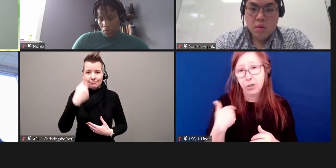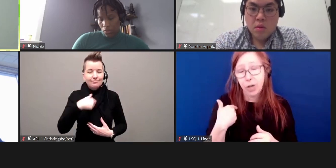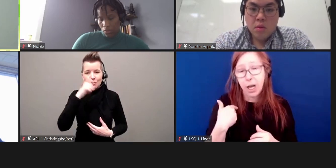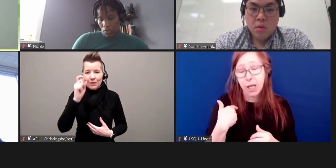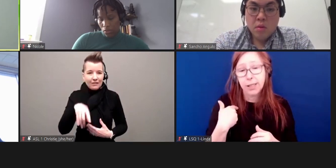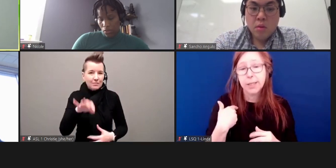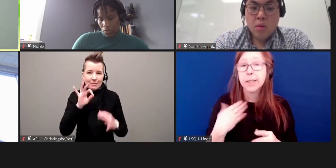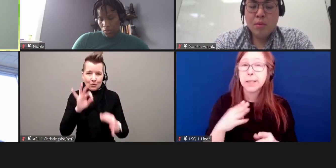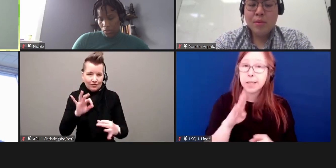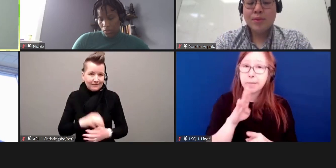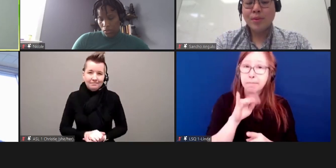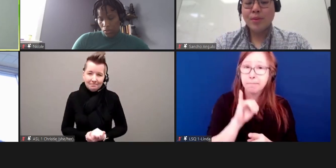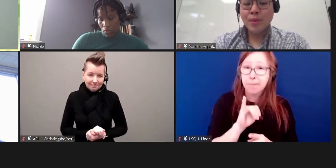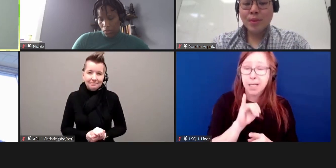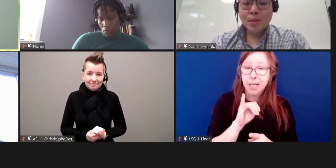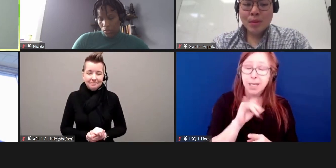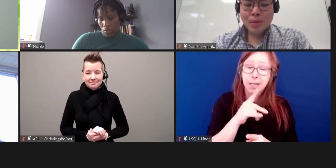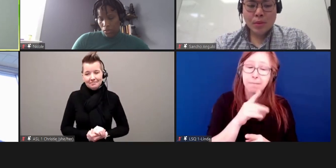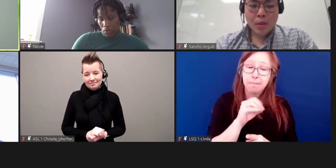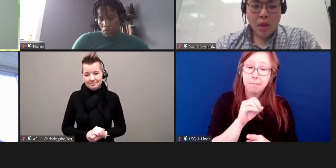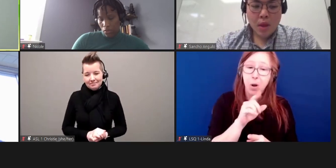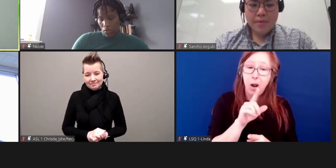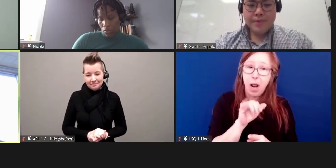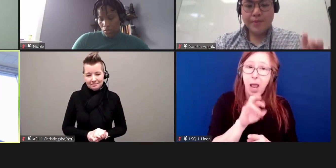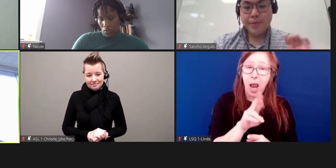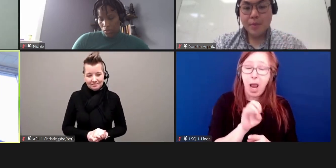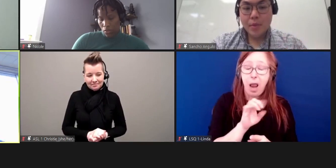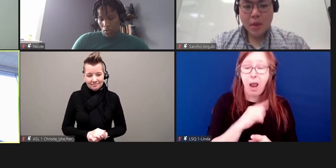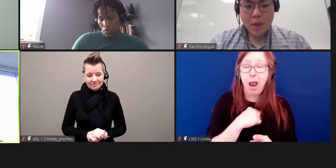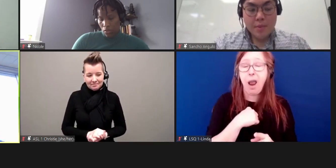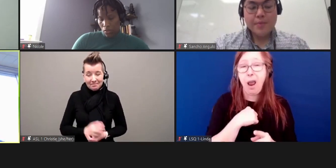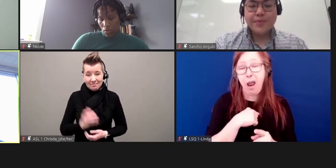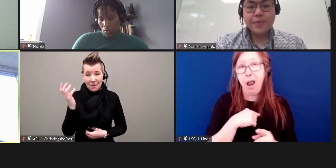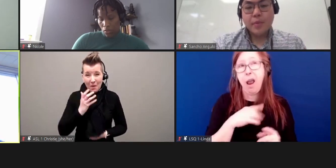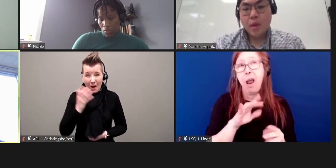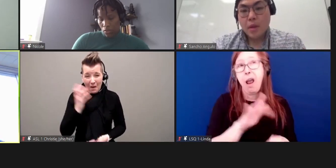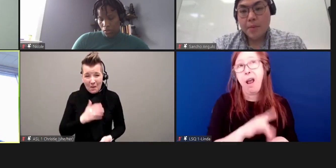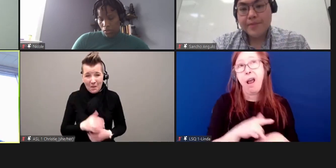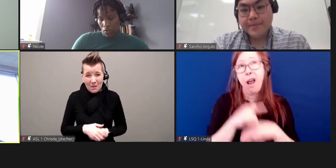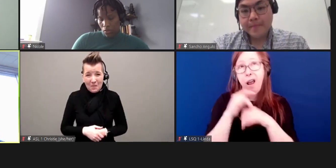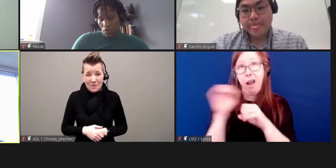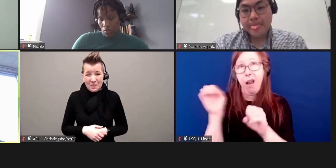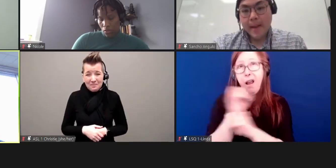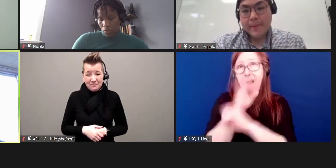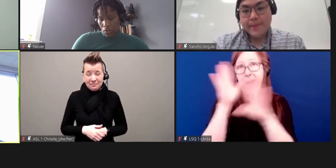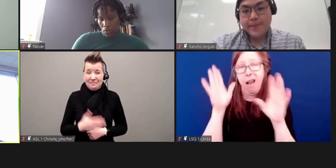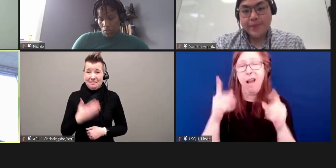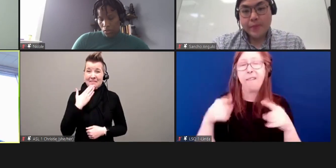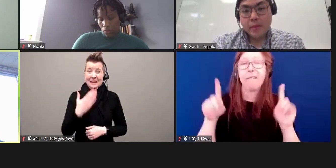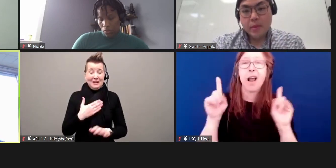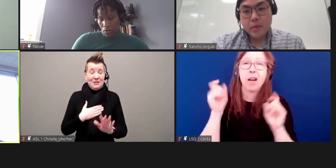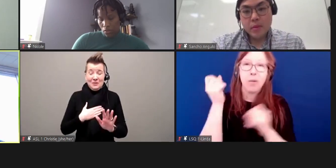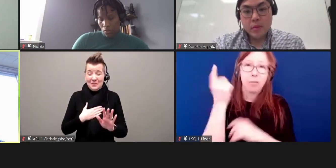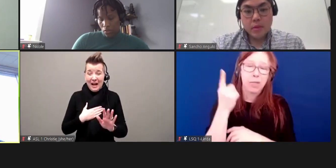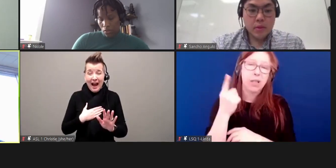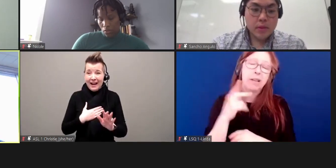bipolaire que je suis arrivée là et c'est une bonne chose à avoir